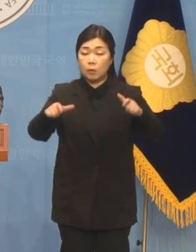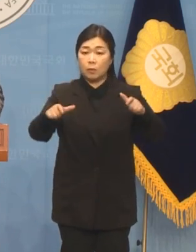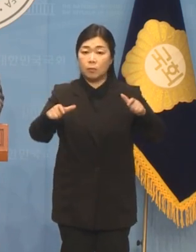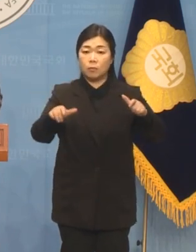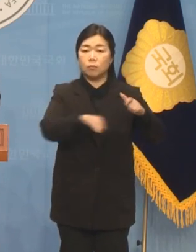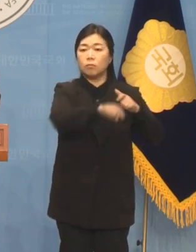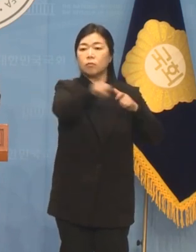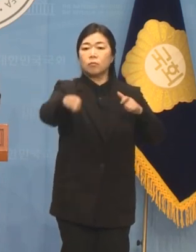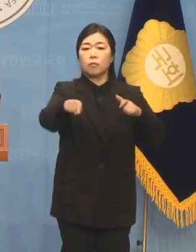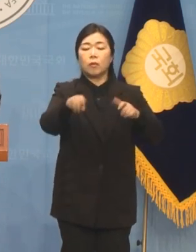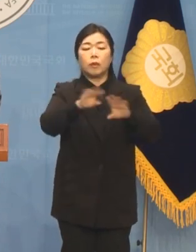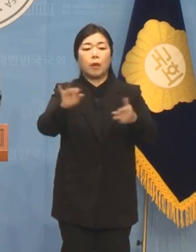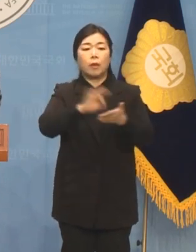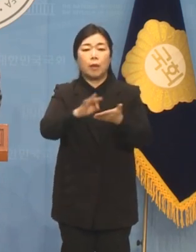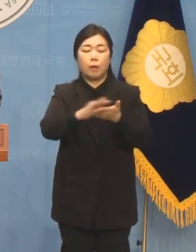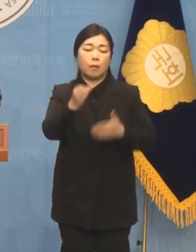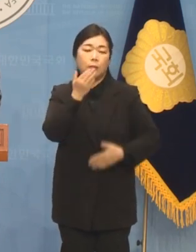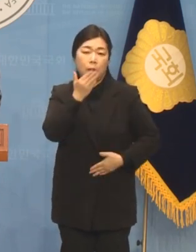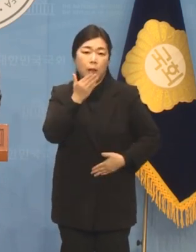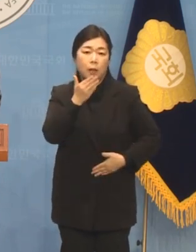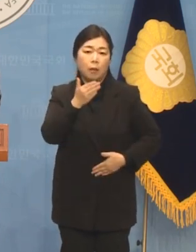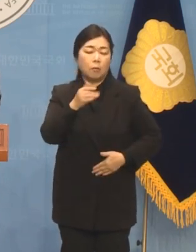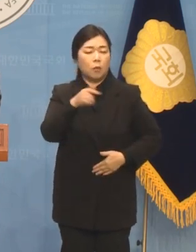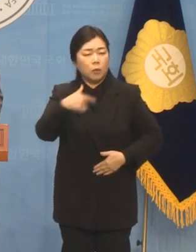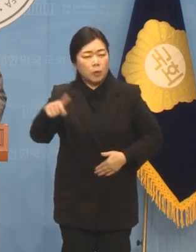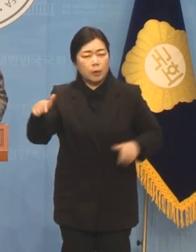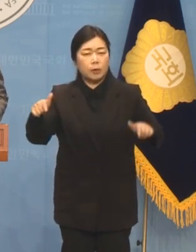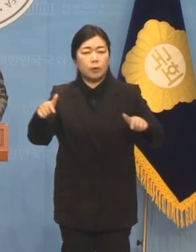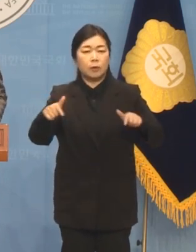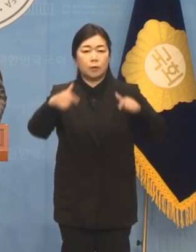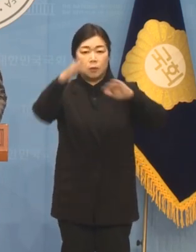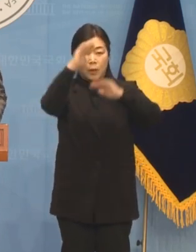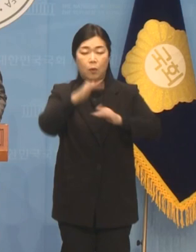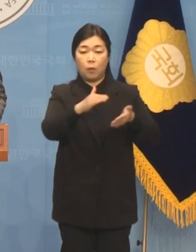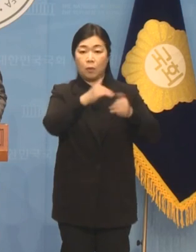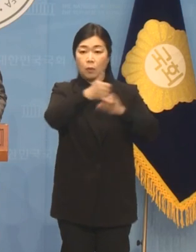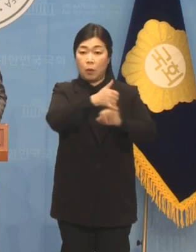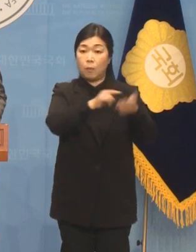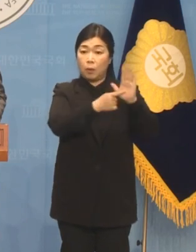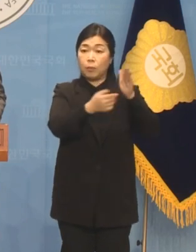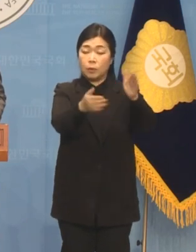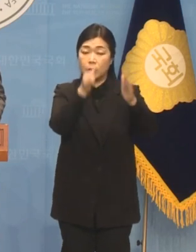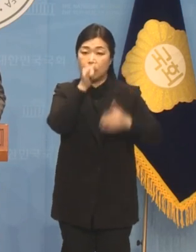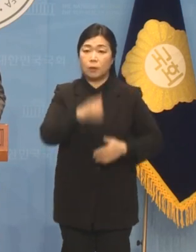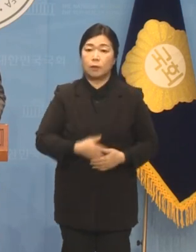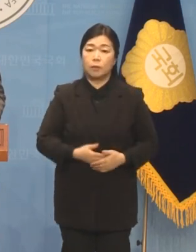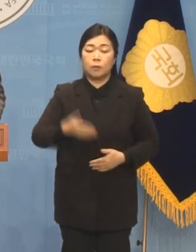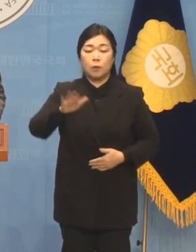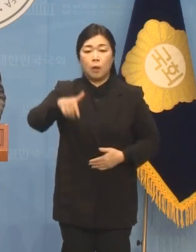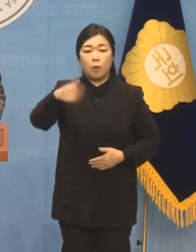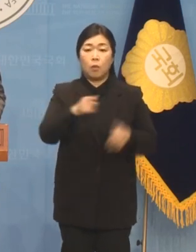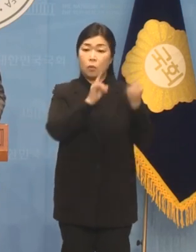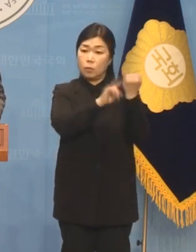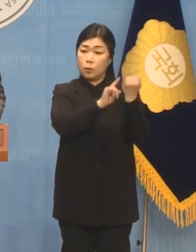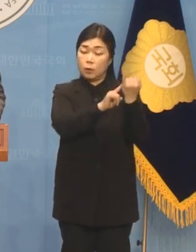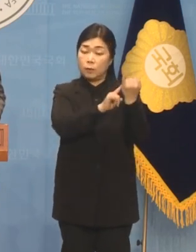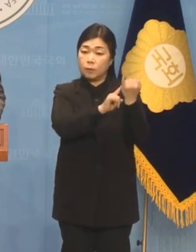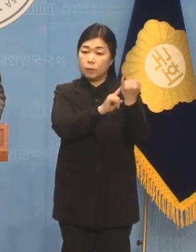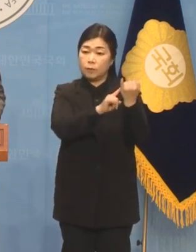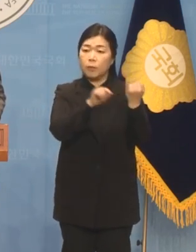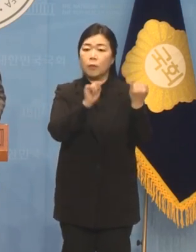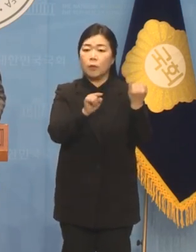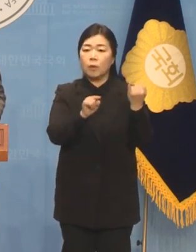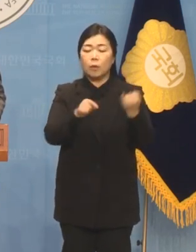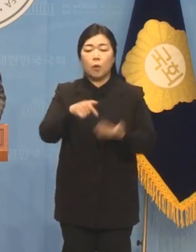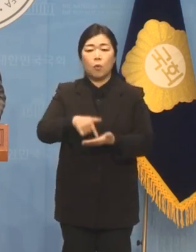조성하겠다는 내용의 공약을 발표하였다. 고 후보의 위 공약은 광진 구민을